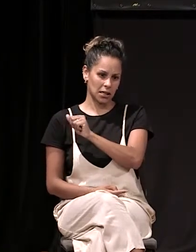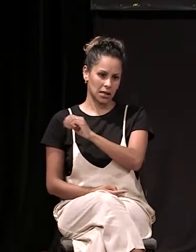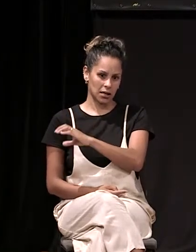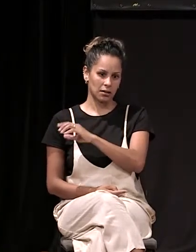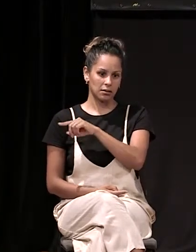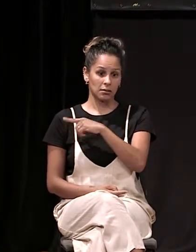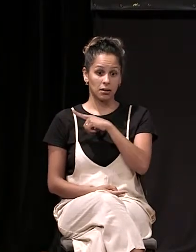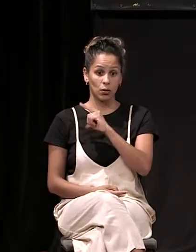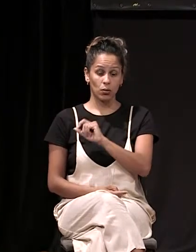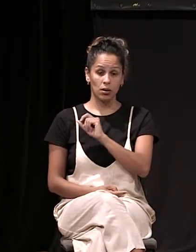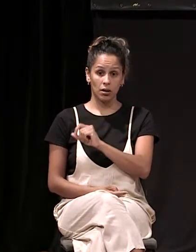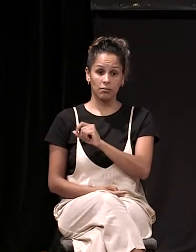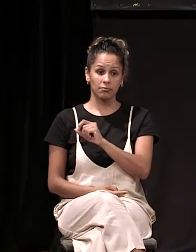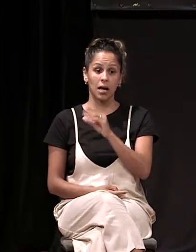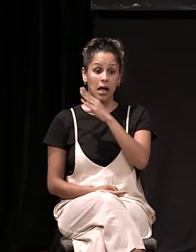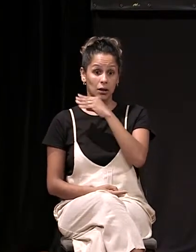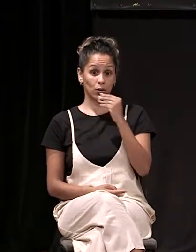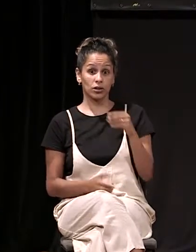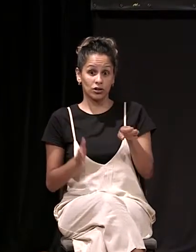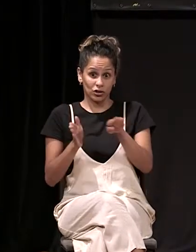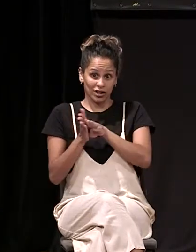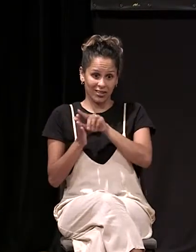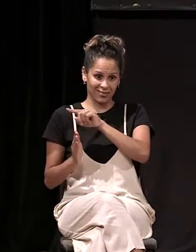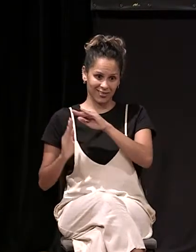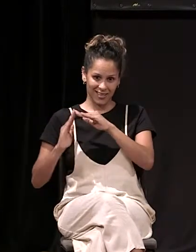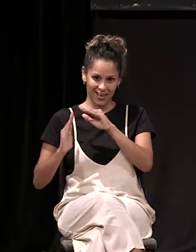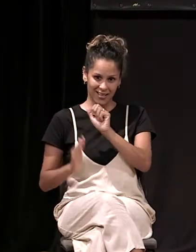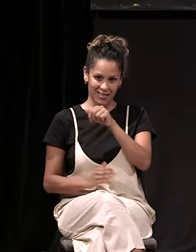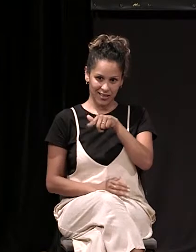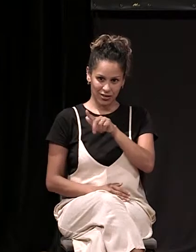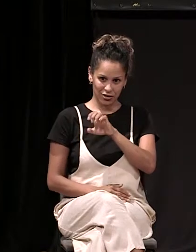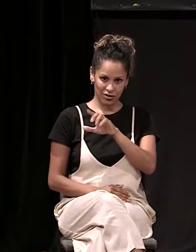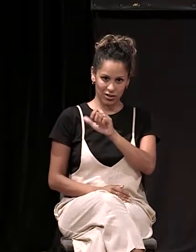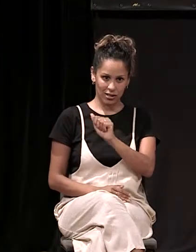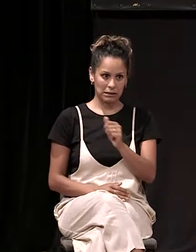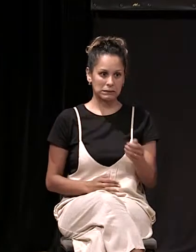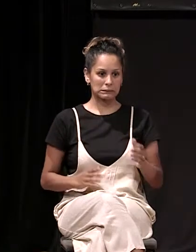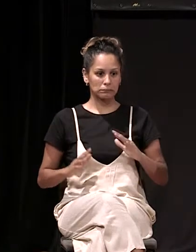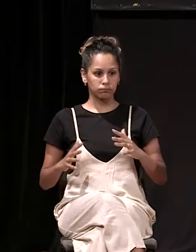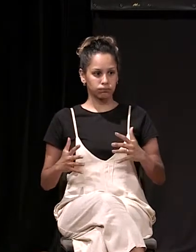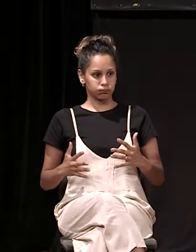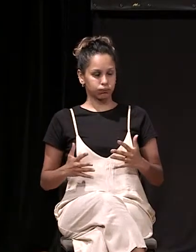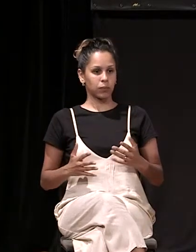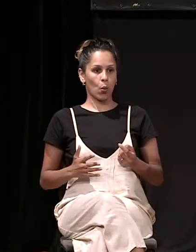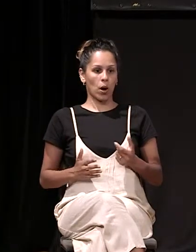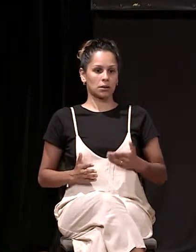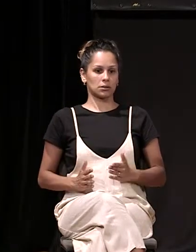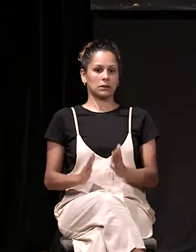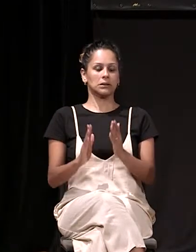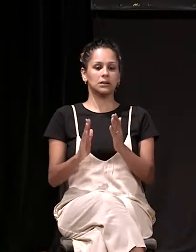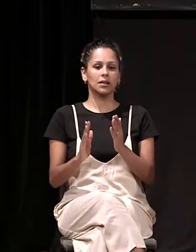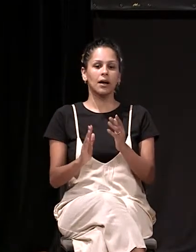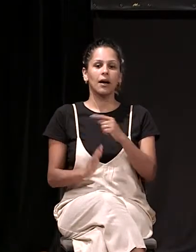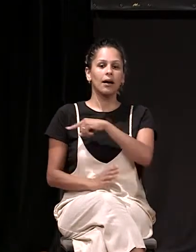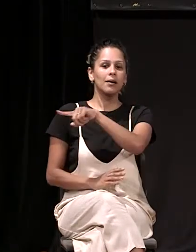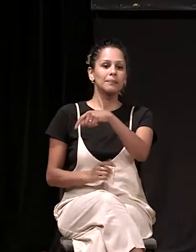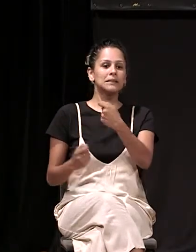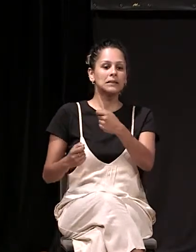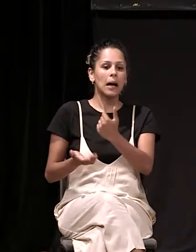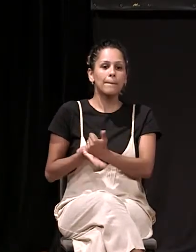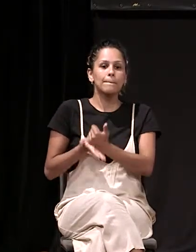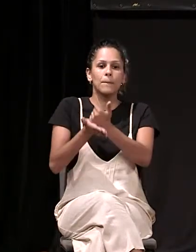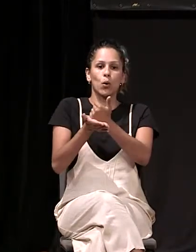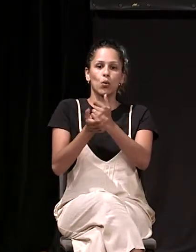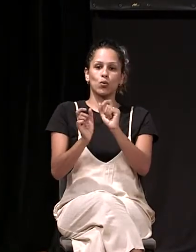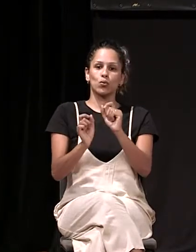ou para parir, elas precisam de um apoio, muitas vezes, para ocupar esse lugar de autonomia e